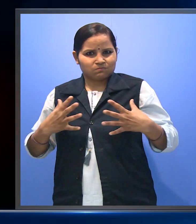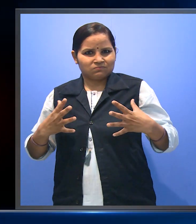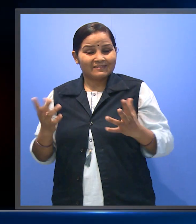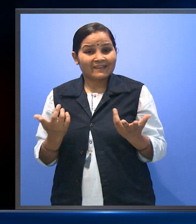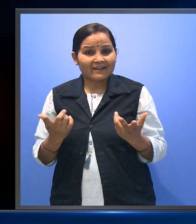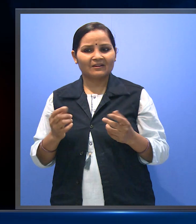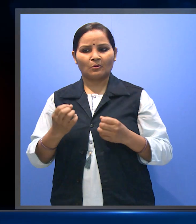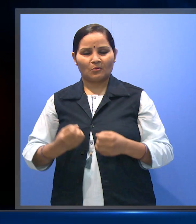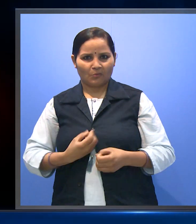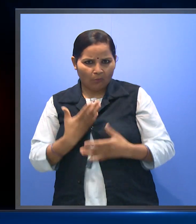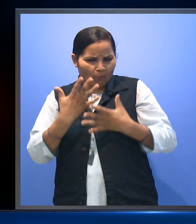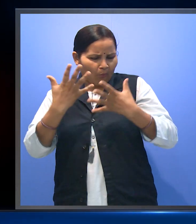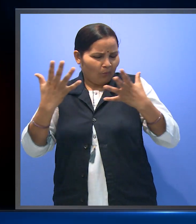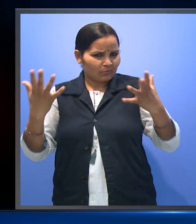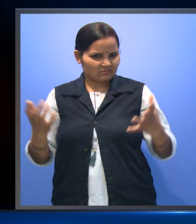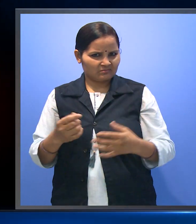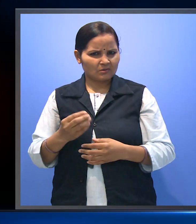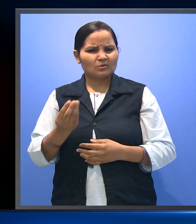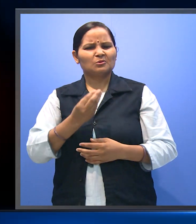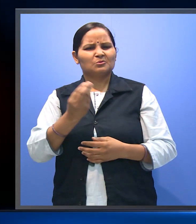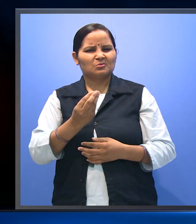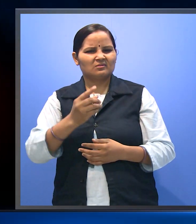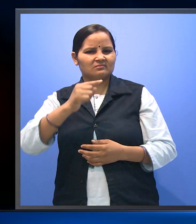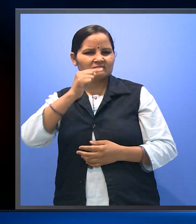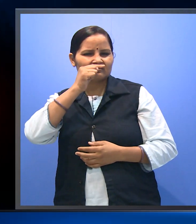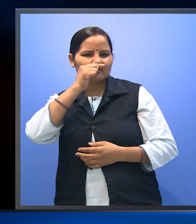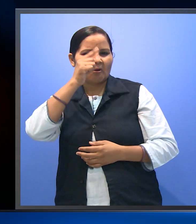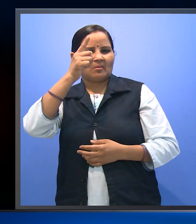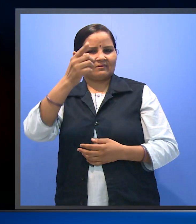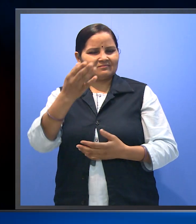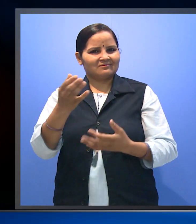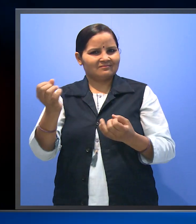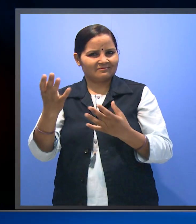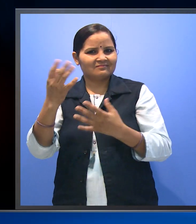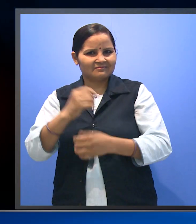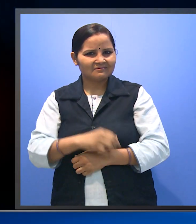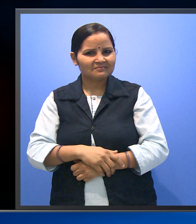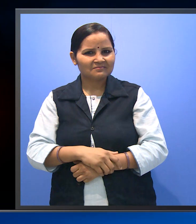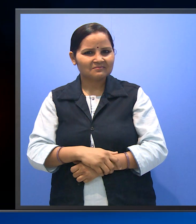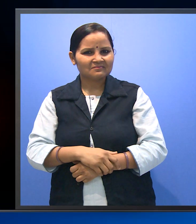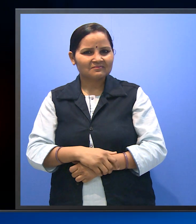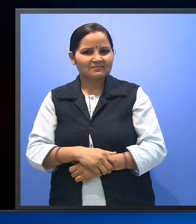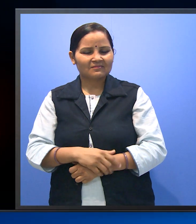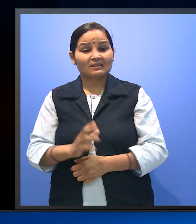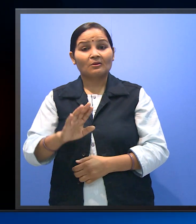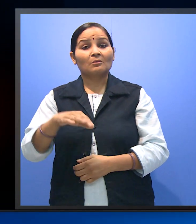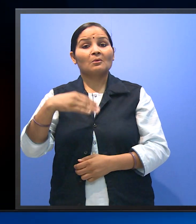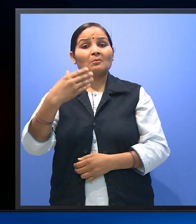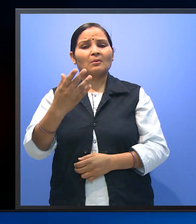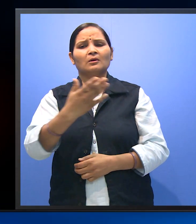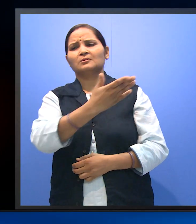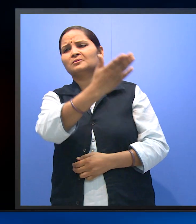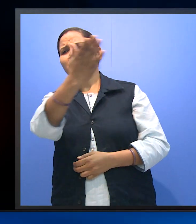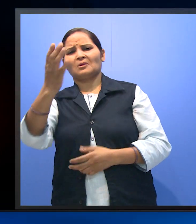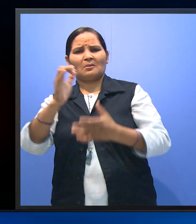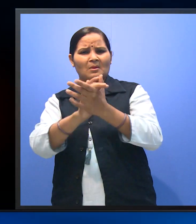थे, थोड़ा थोड़ा सूक्ष्म सूक्ष्म अभिमान उनमें आने लगा। जब ये सारी